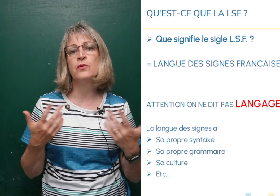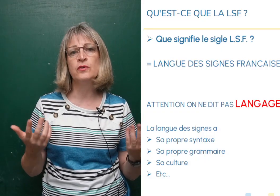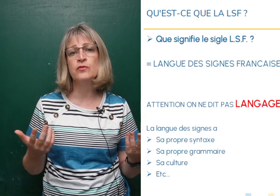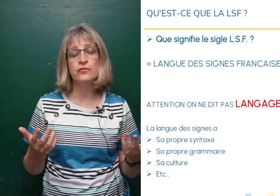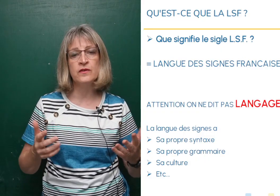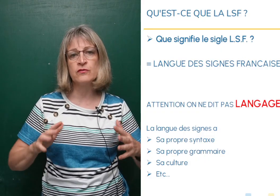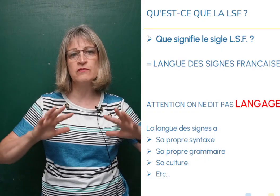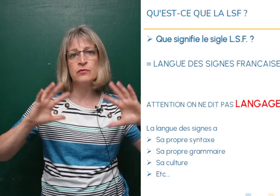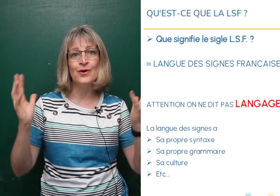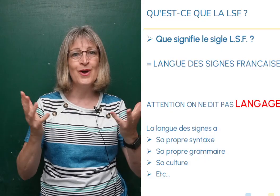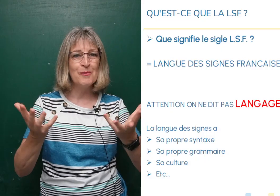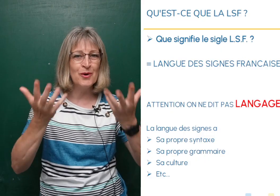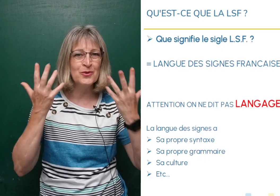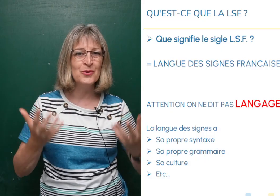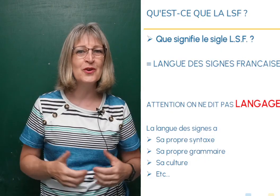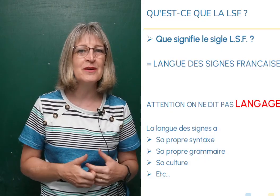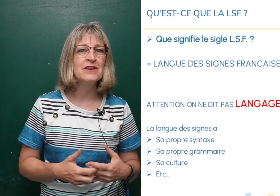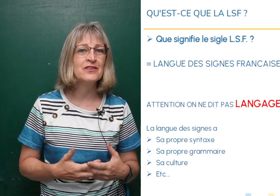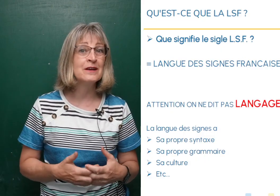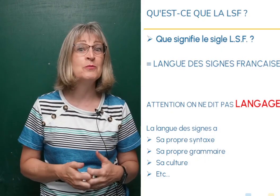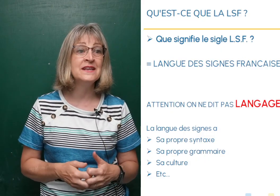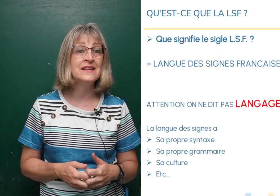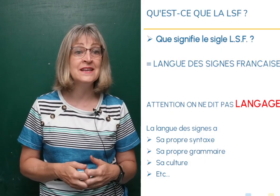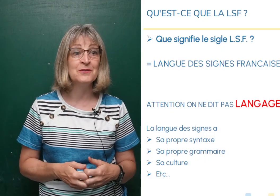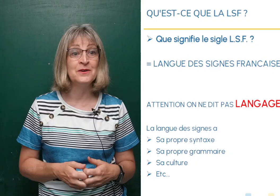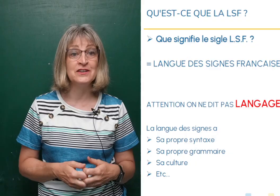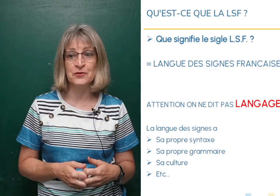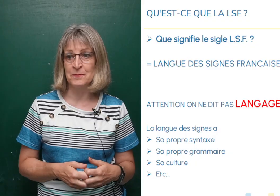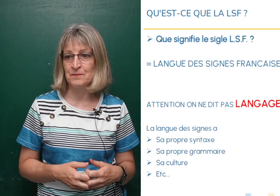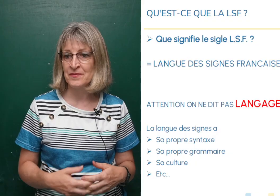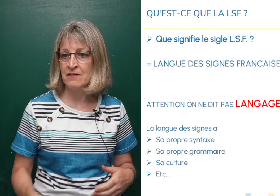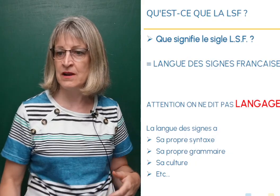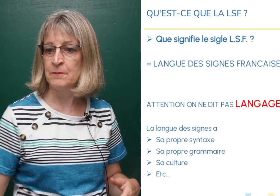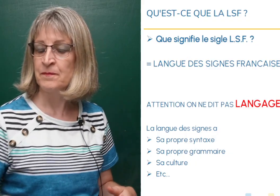langue, de toute façon, il faut prendre dans sa globalité les choses. Voilà.